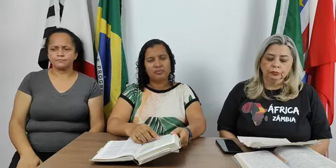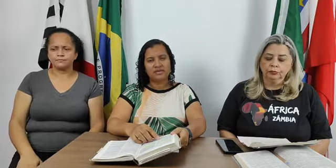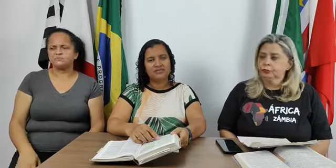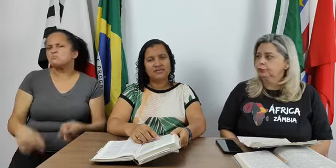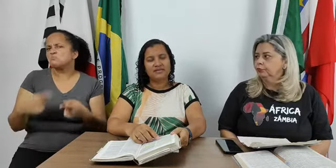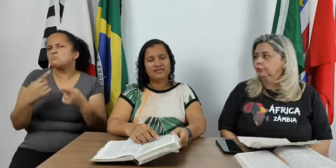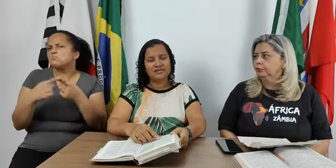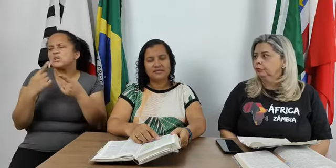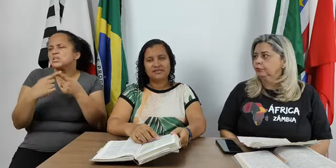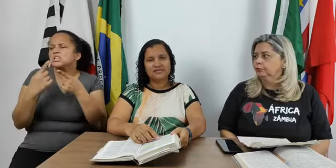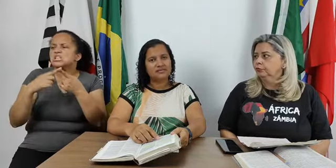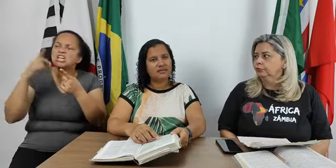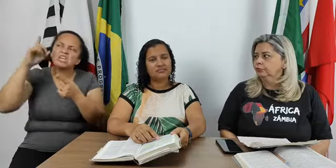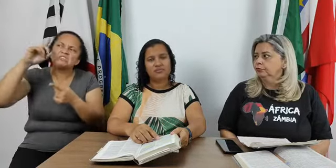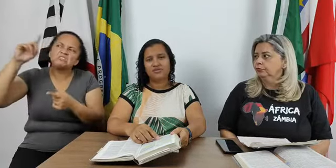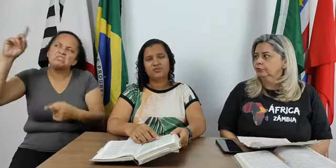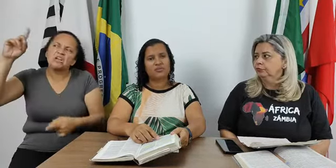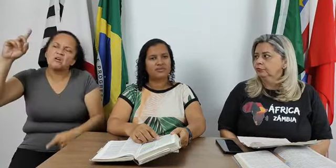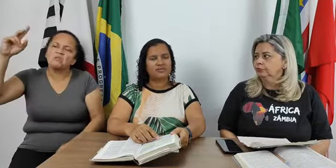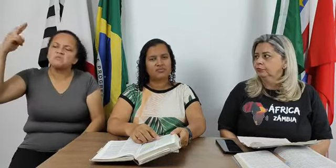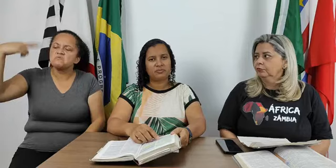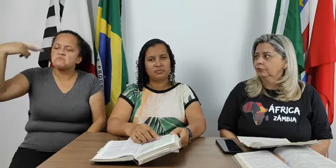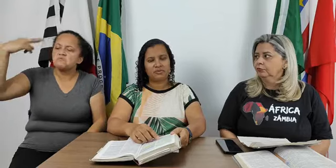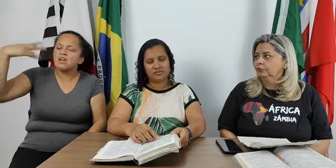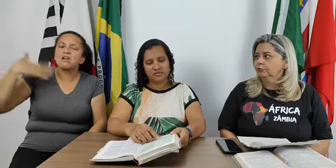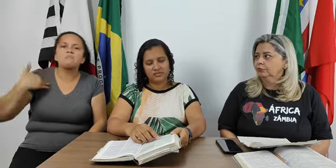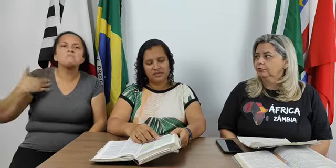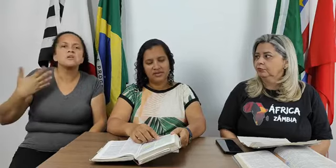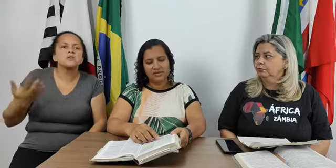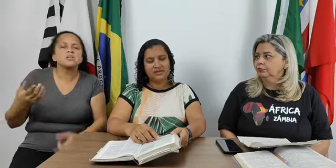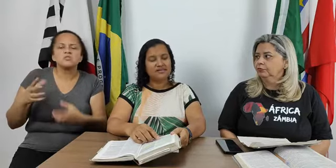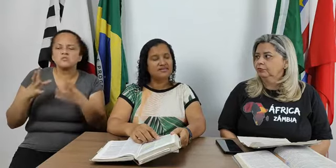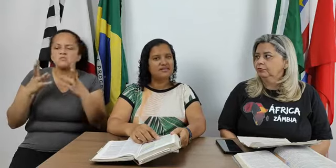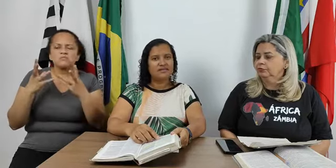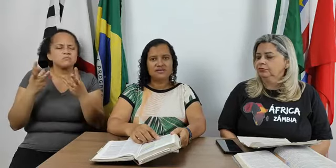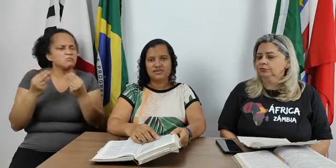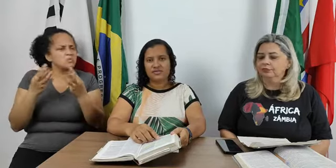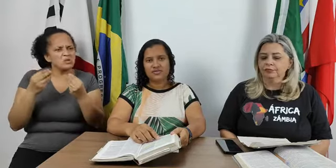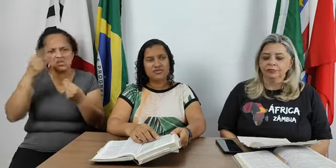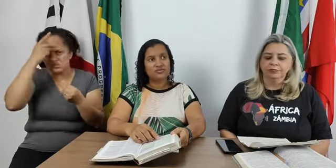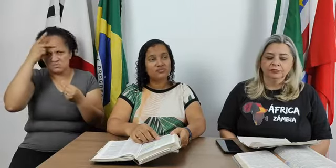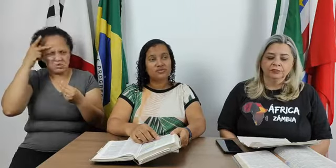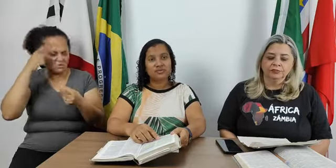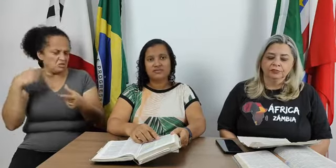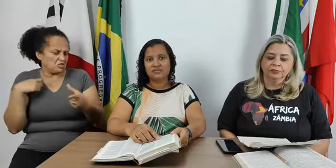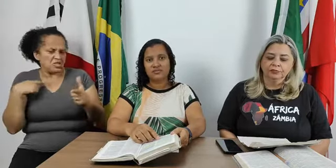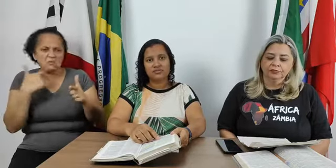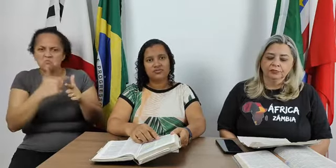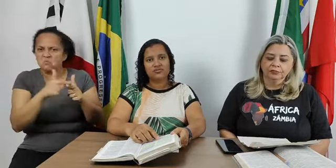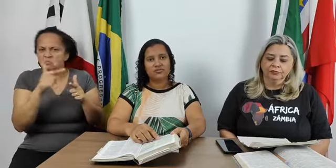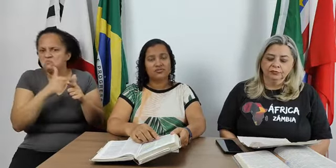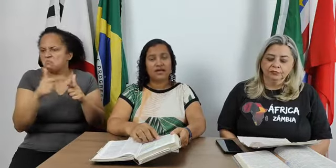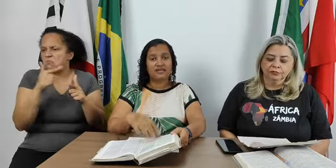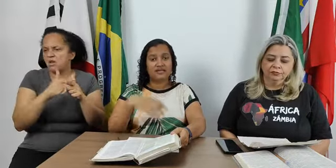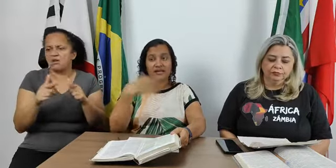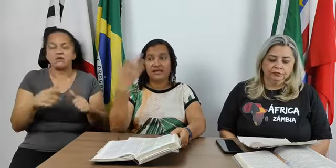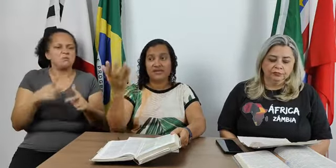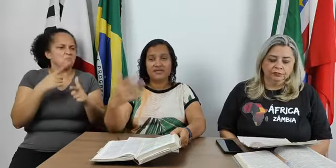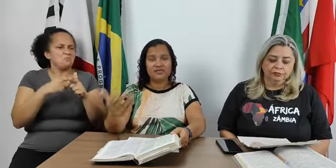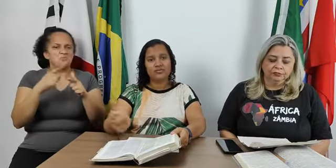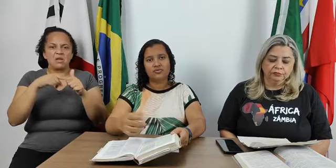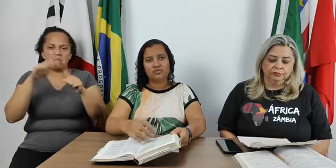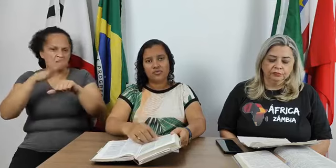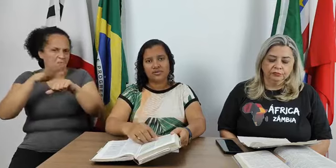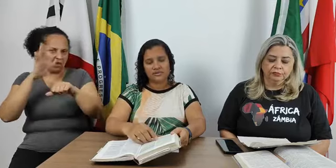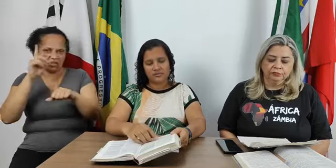olhar por mim? Tem tanta pessoa passando problema nesse mundo. Tem tanta gente com tantas outras dificuldades,